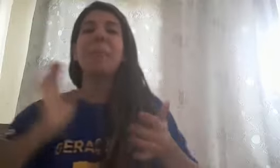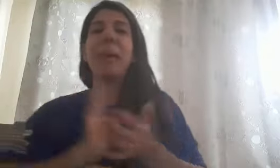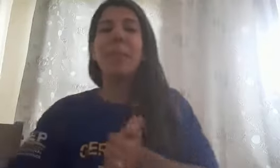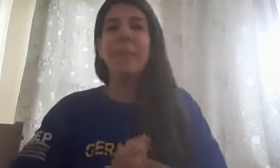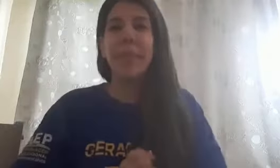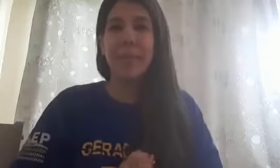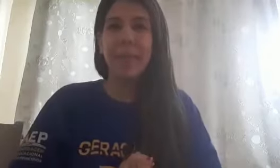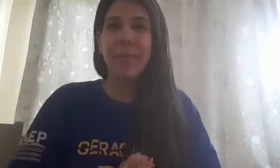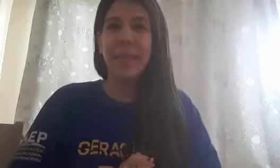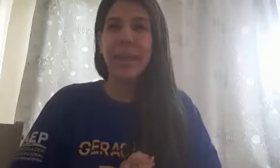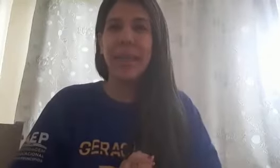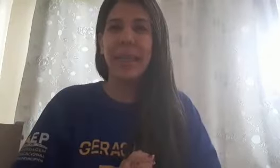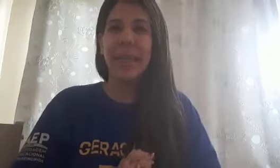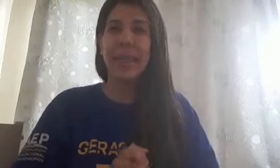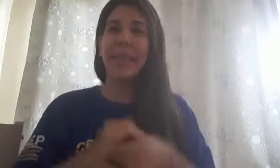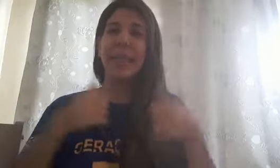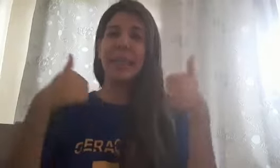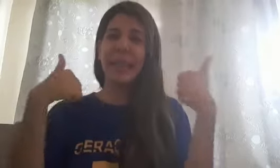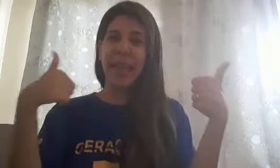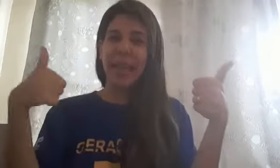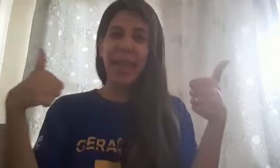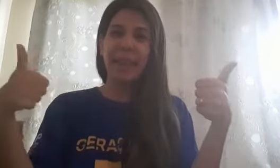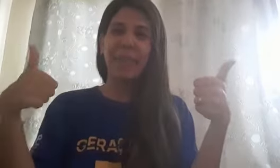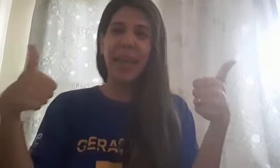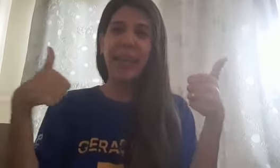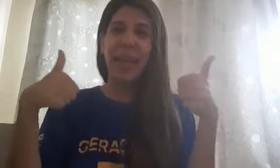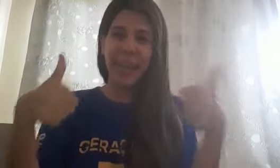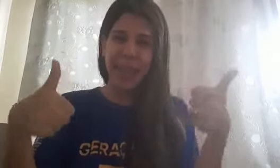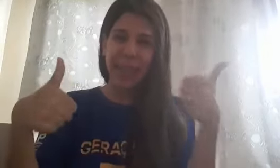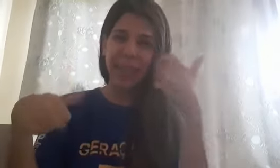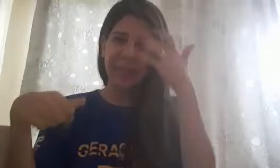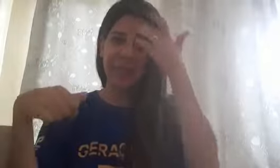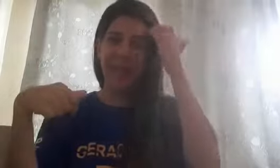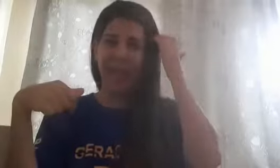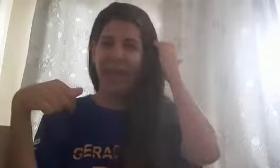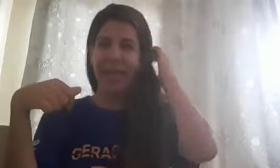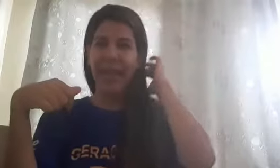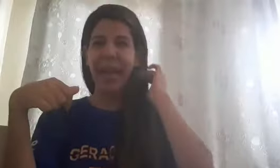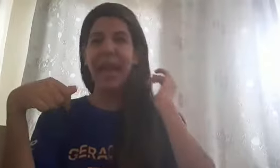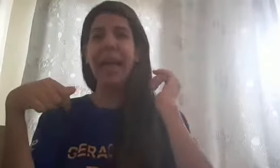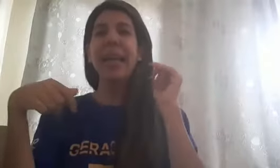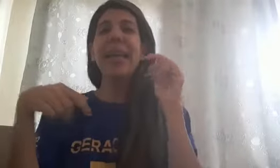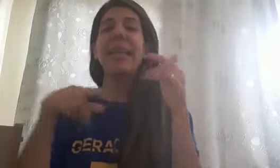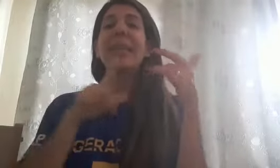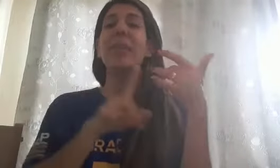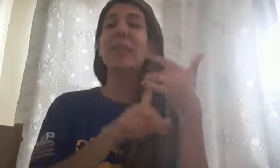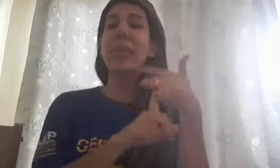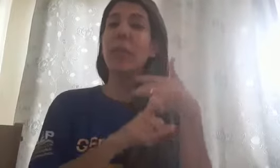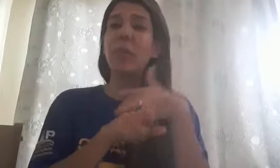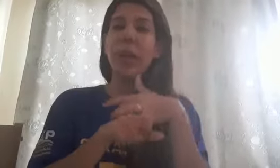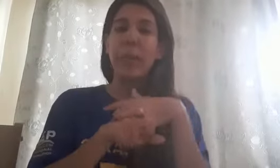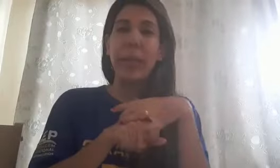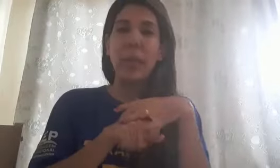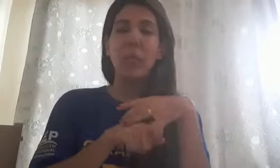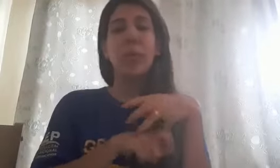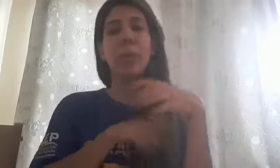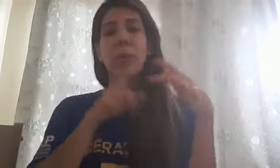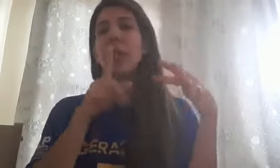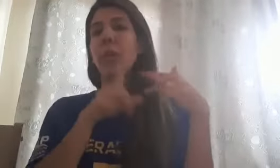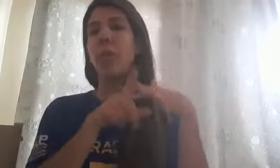Espero que vocês tenham gostado da receitinha, que tenha dado para entender também. Então, se você não tiver um inhame, você pode fazer com